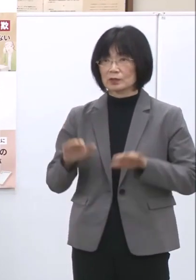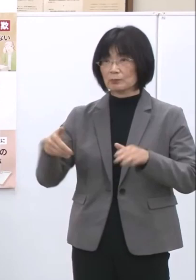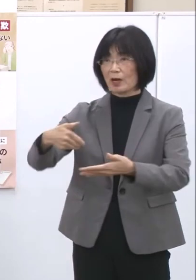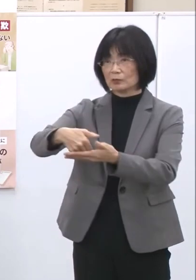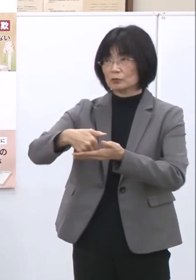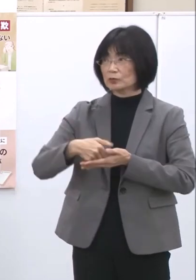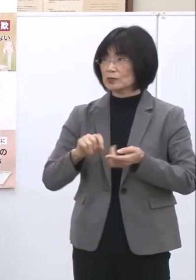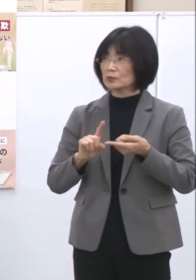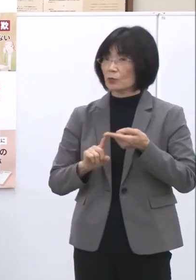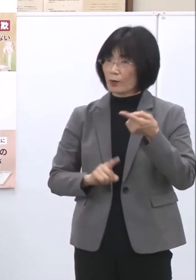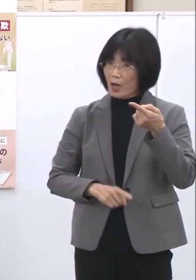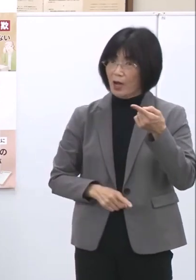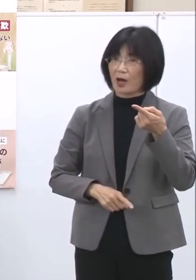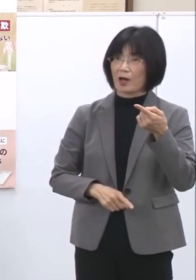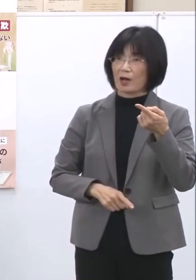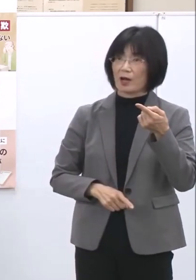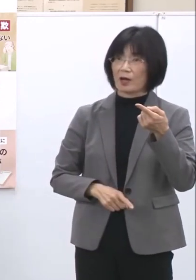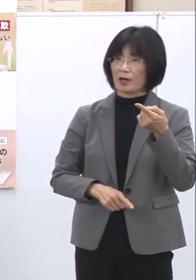ですね、